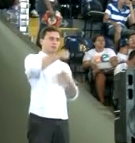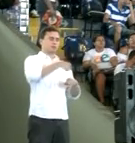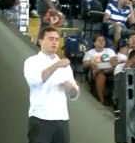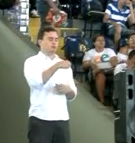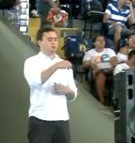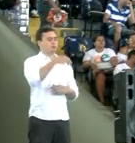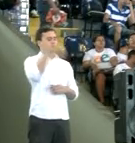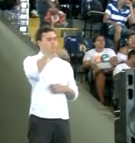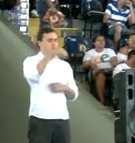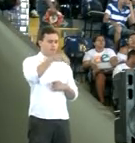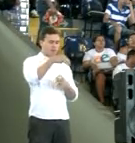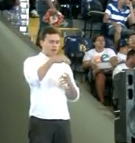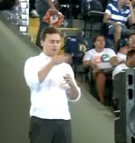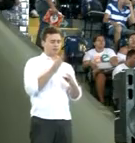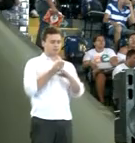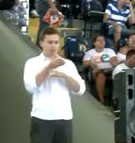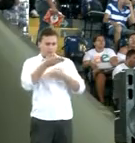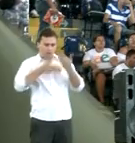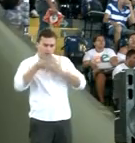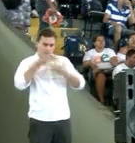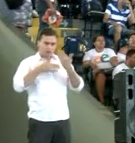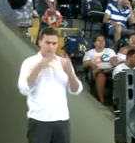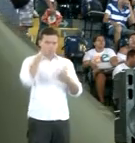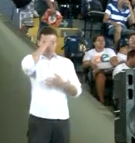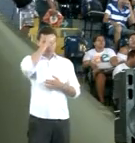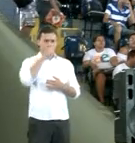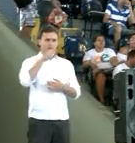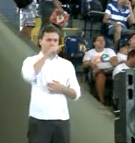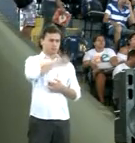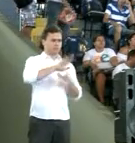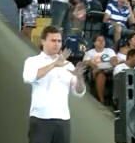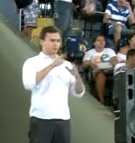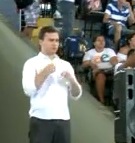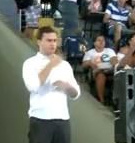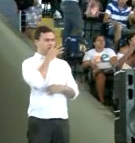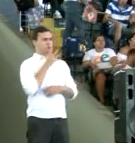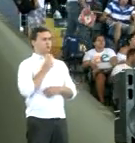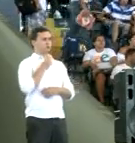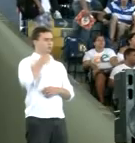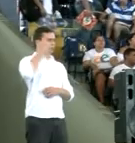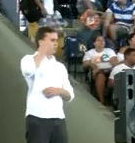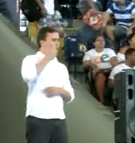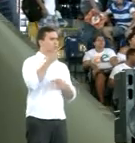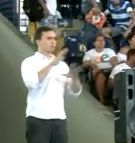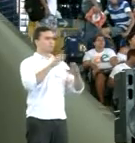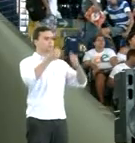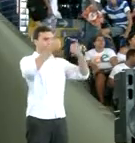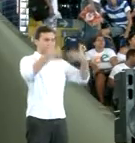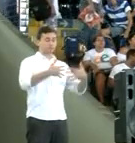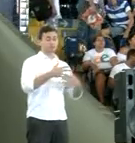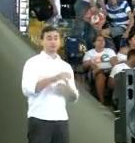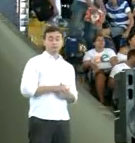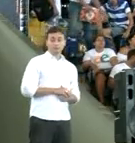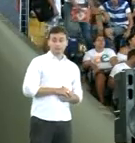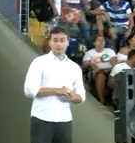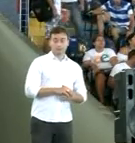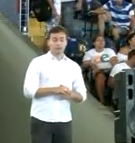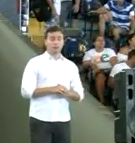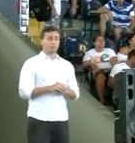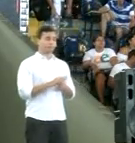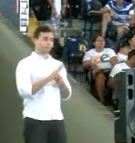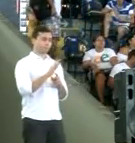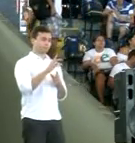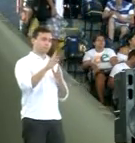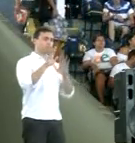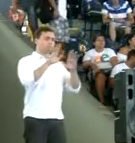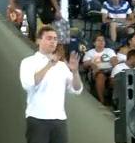você. Tenta interagir com a matemática. Como, Tiago? Que tipo de loucura é essa? Vou te explicar agora. Pessoal, qual